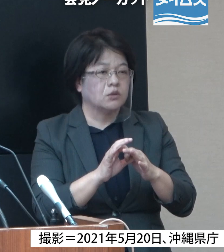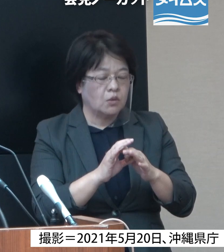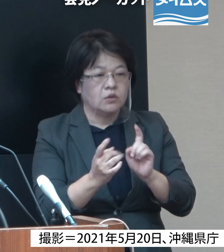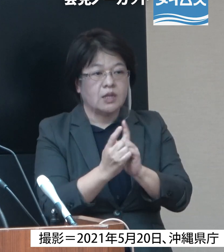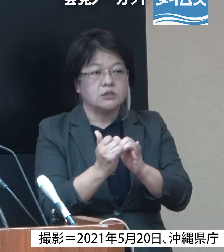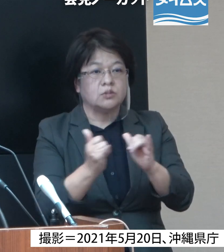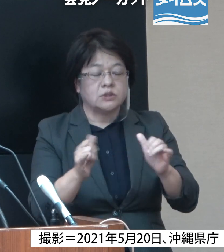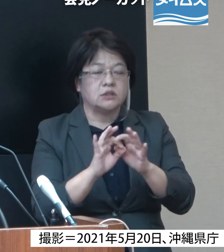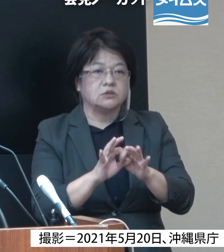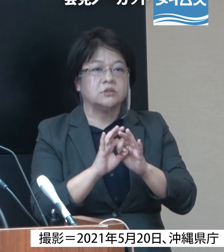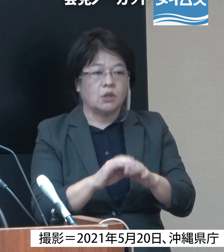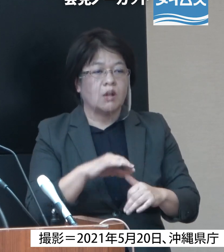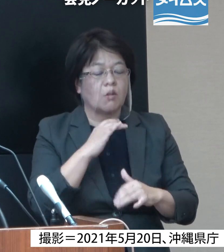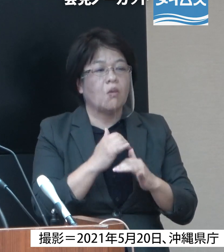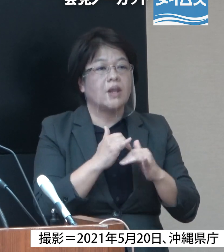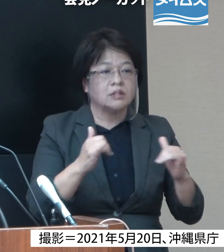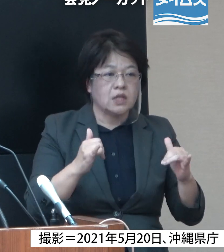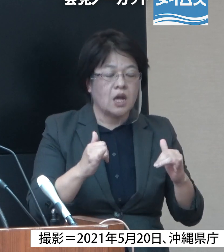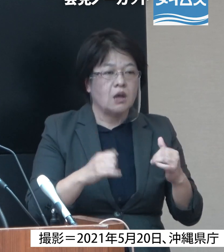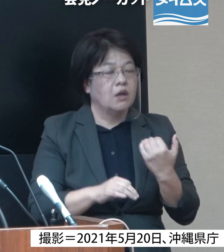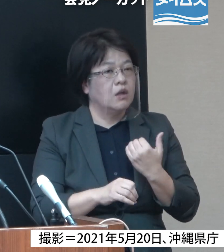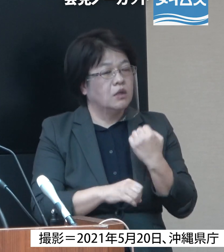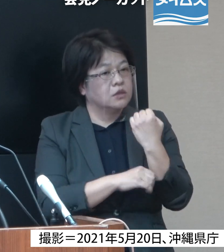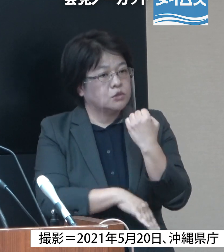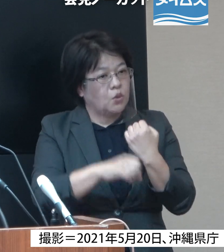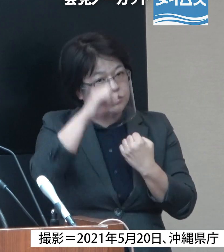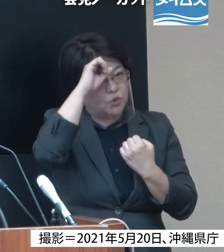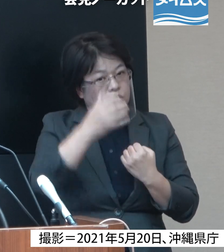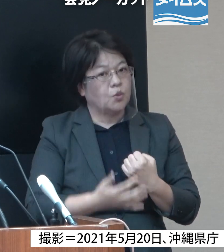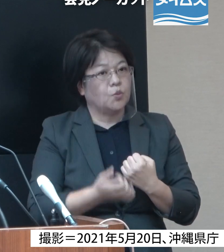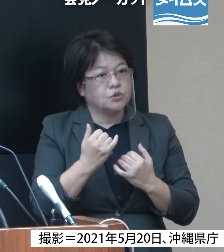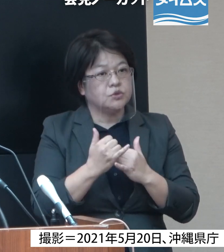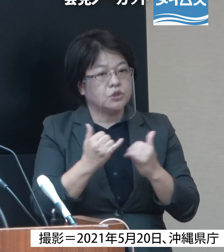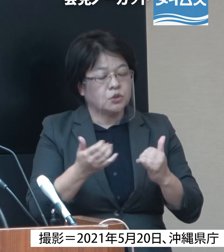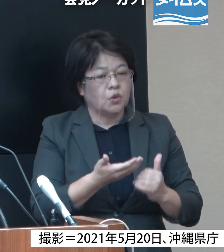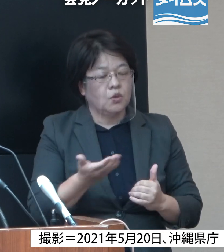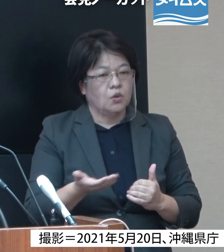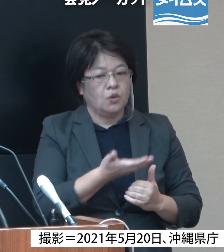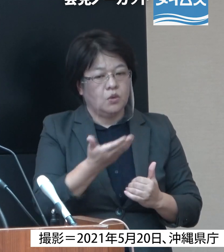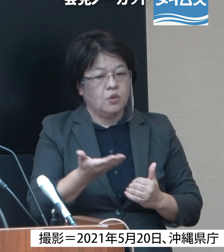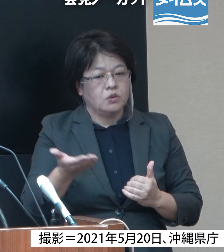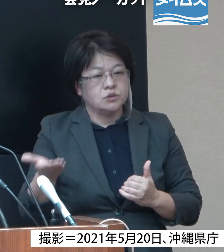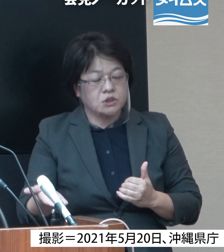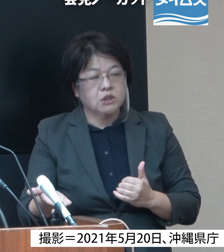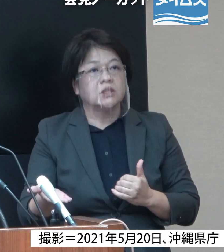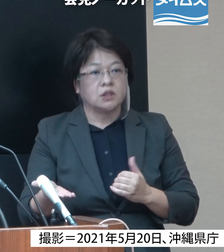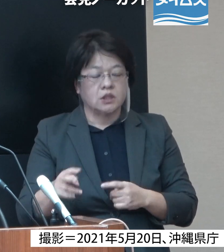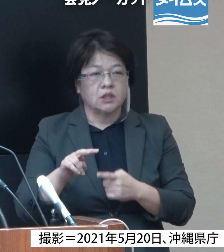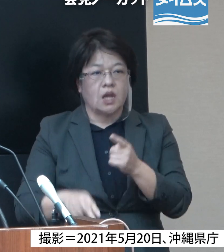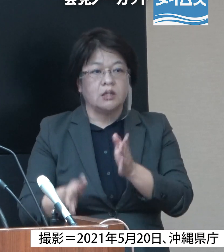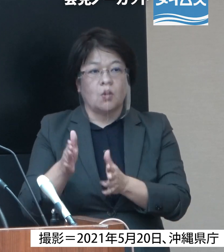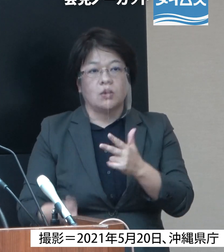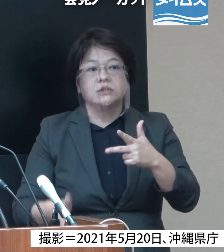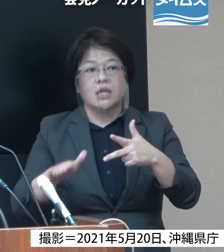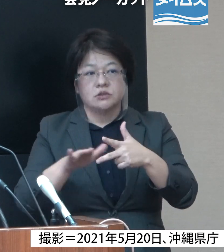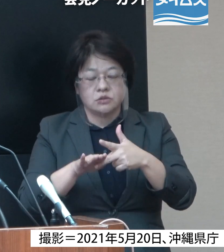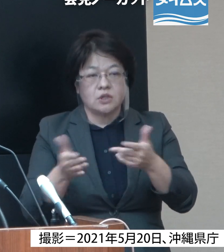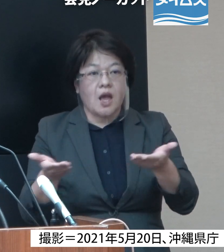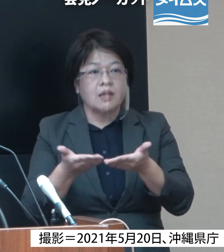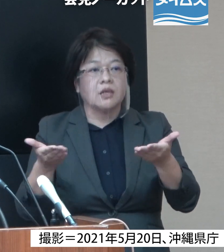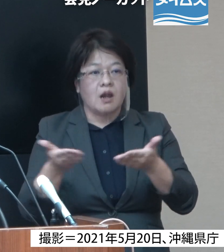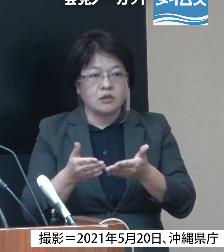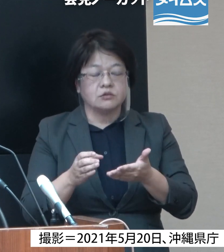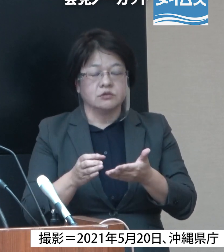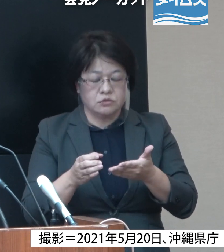、高齢者や基礎疾患のある方に続いて介護施設で従事するエッセンシャルワーカー